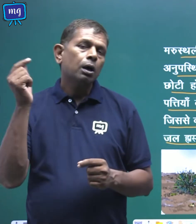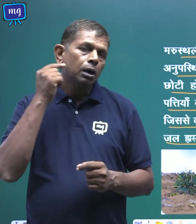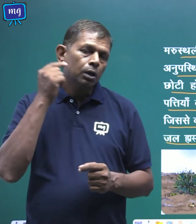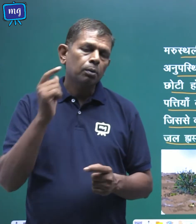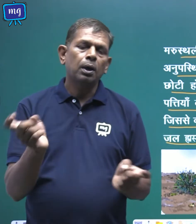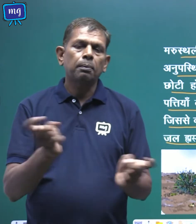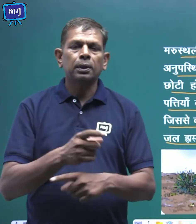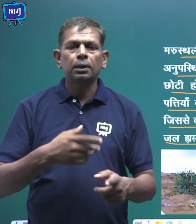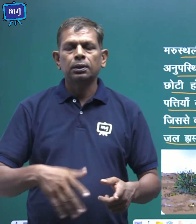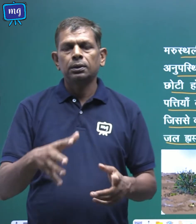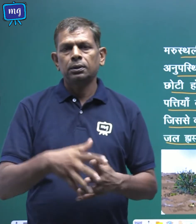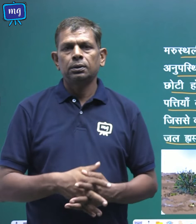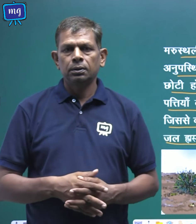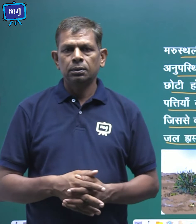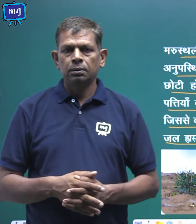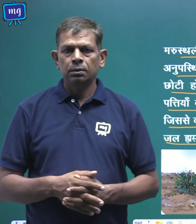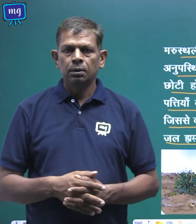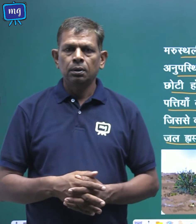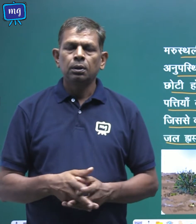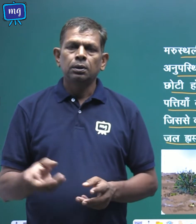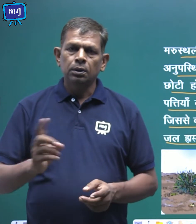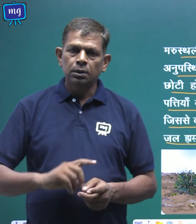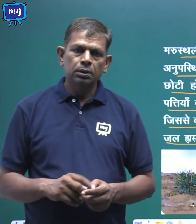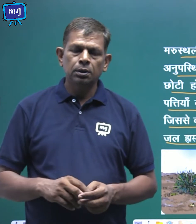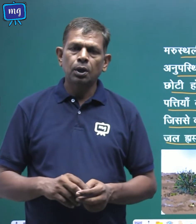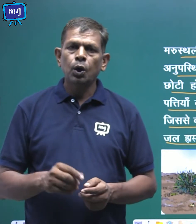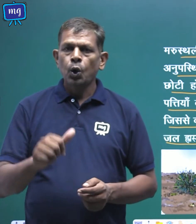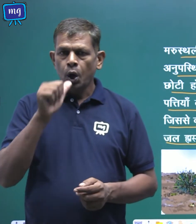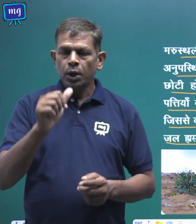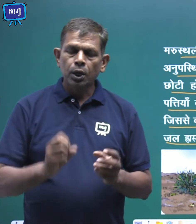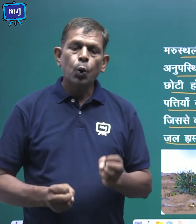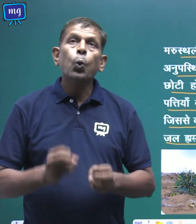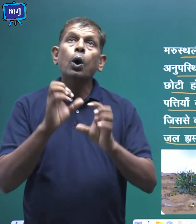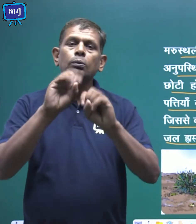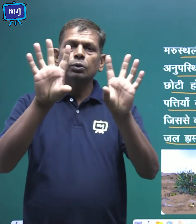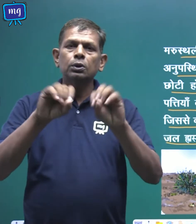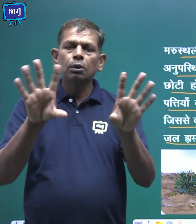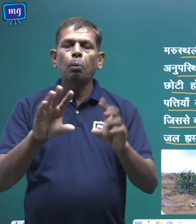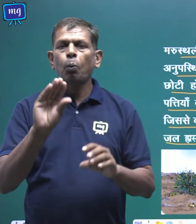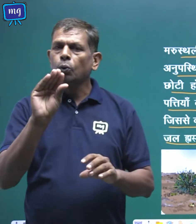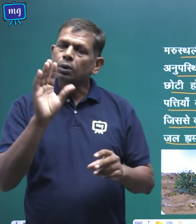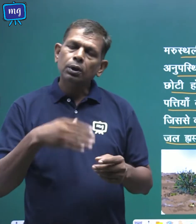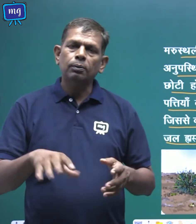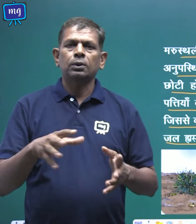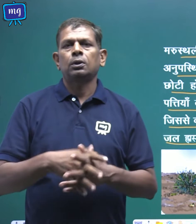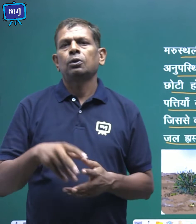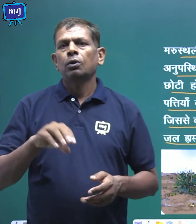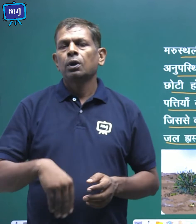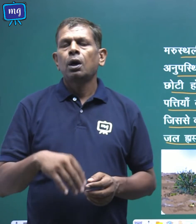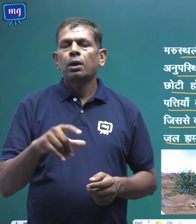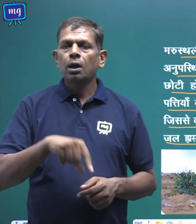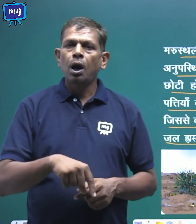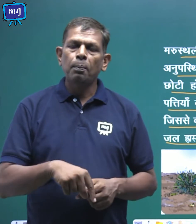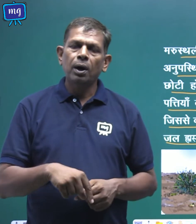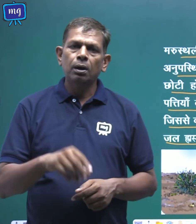बदल जाती हैं, जिससे वाष्पोत्सर्जन बहुत कम होता है, क्योंकि यहाँ पानी कम होता